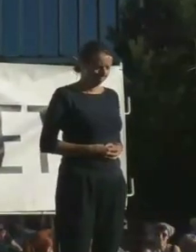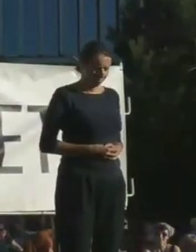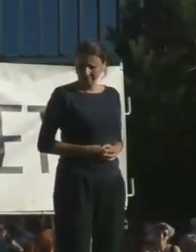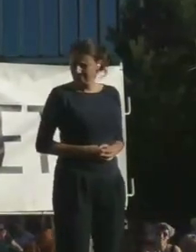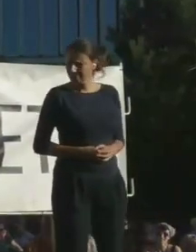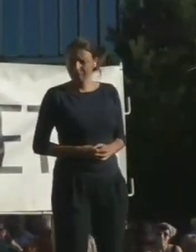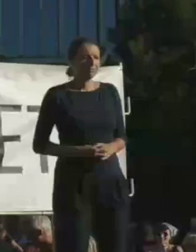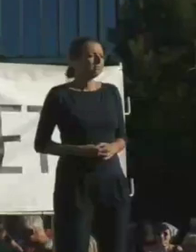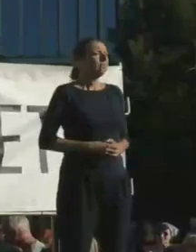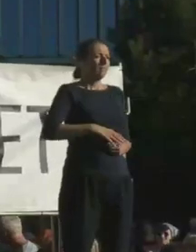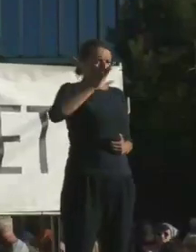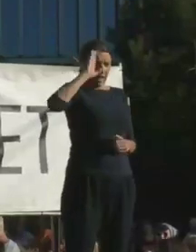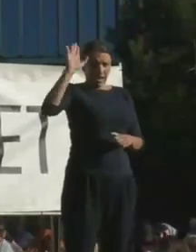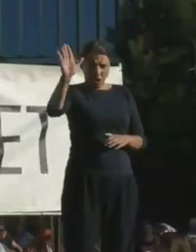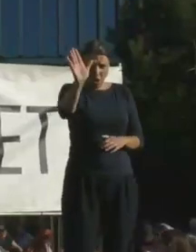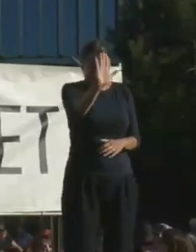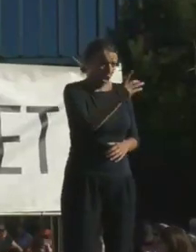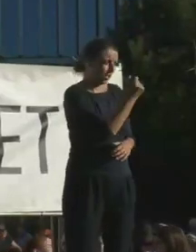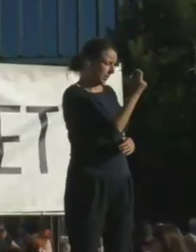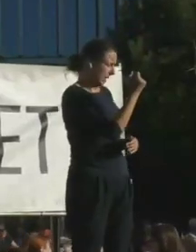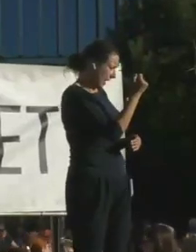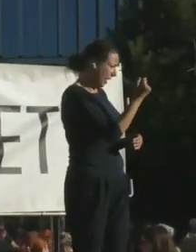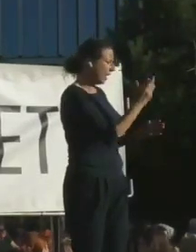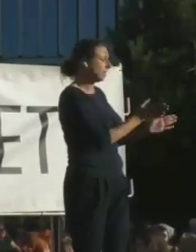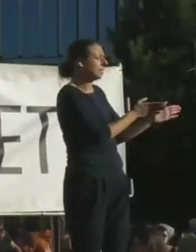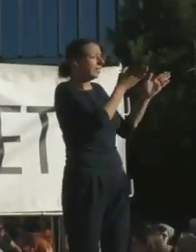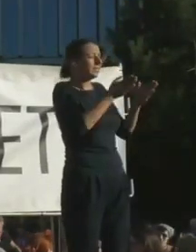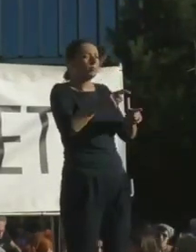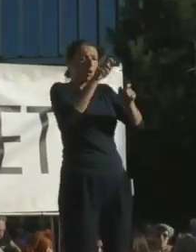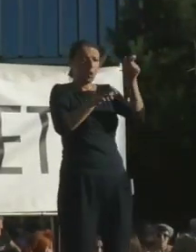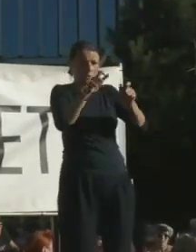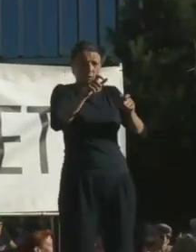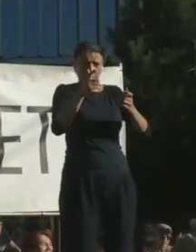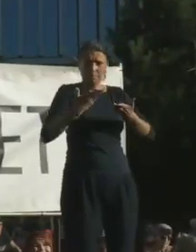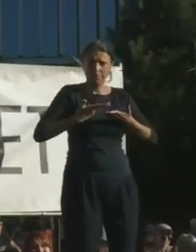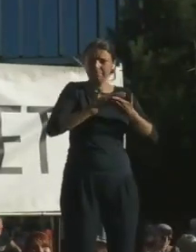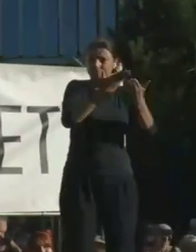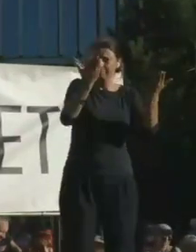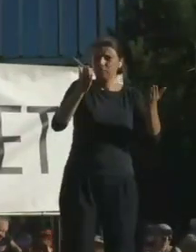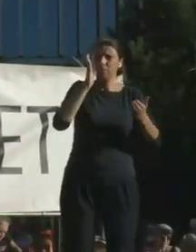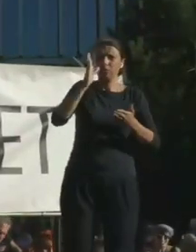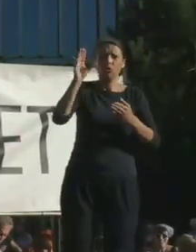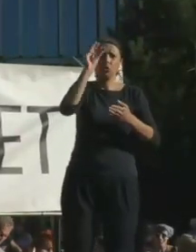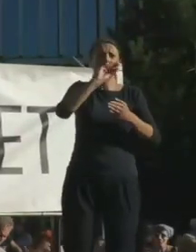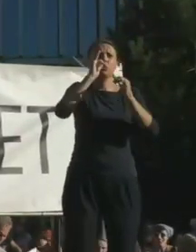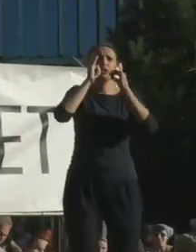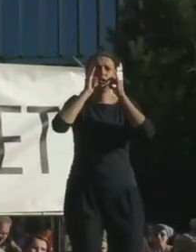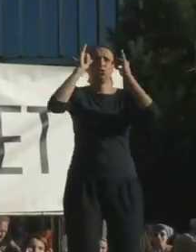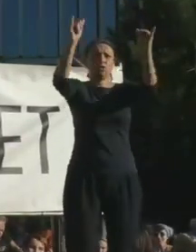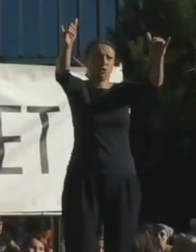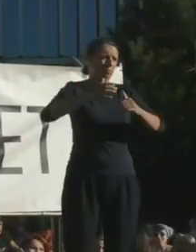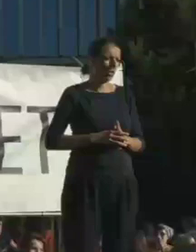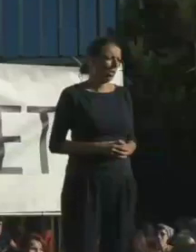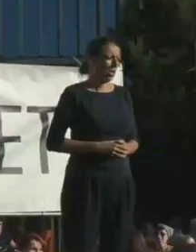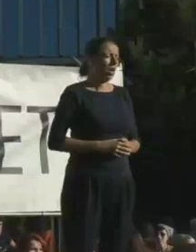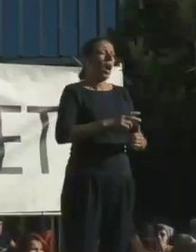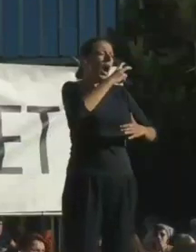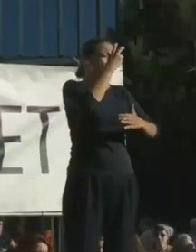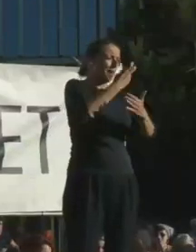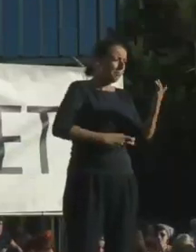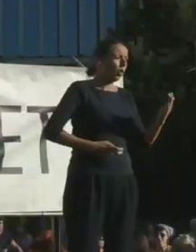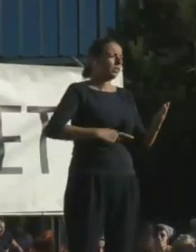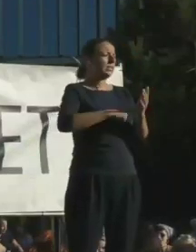Halo, halo, zanim następne osoby zaprosimy, może coś krzykniemy do tych tam ze średniowiecza. Aborcja legalna